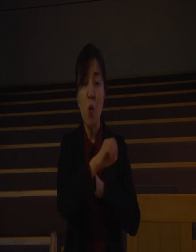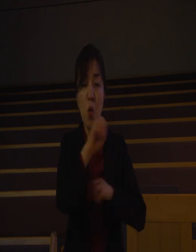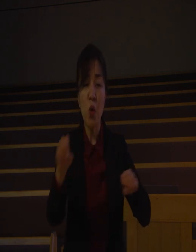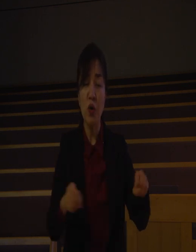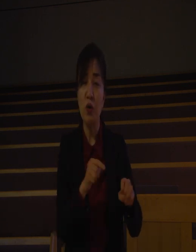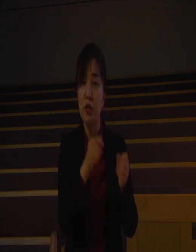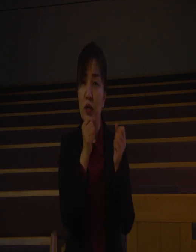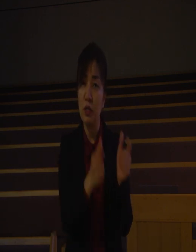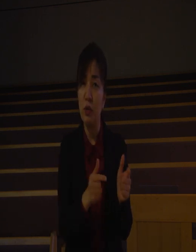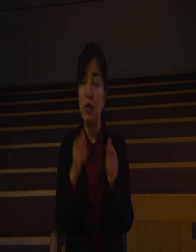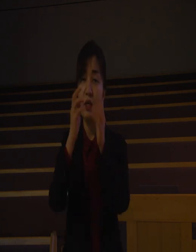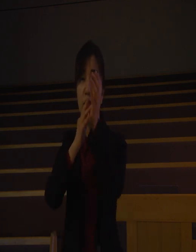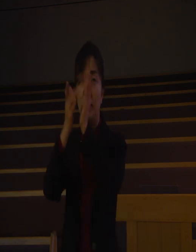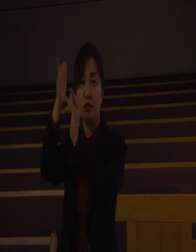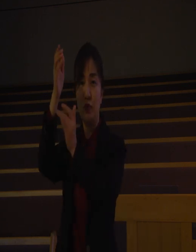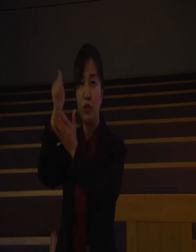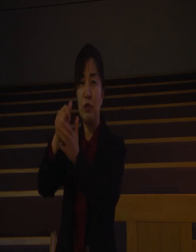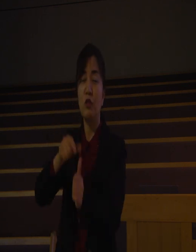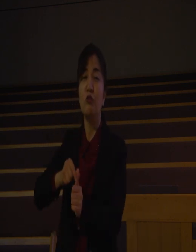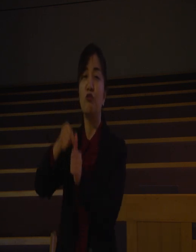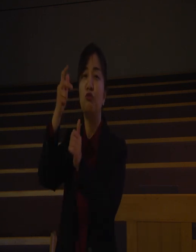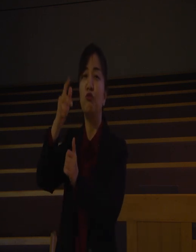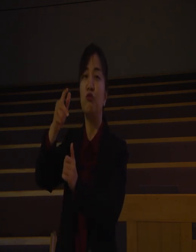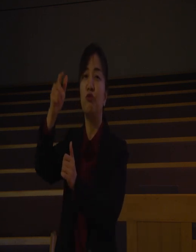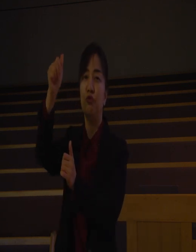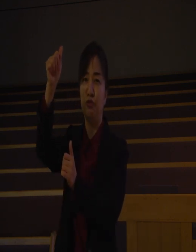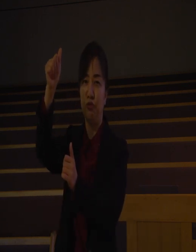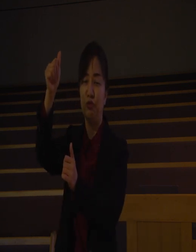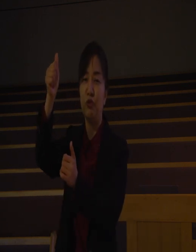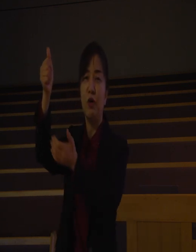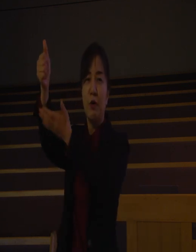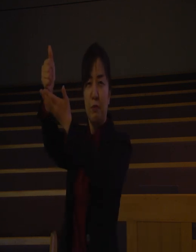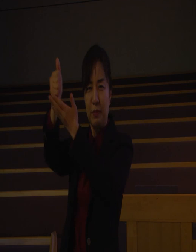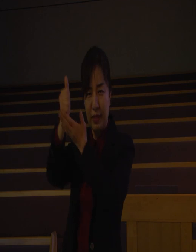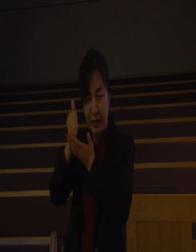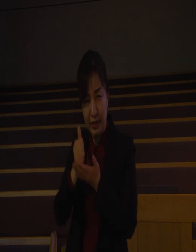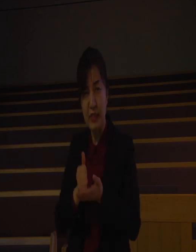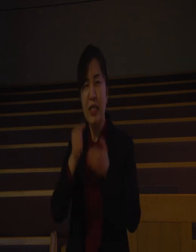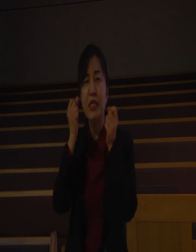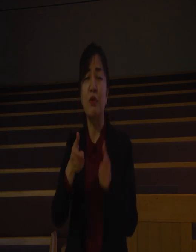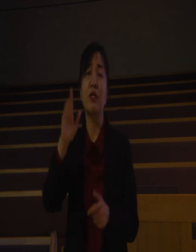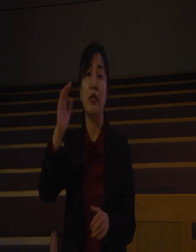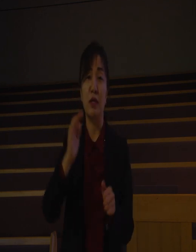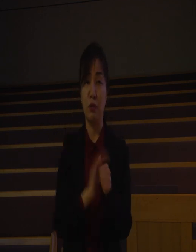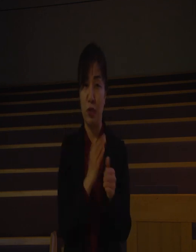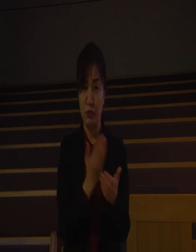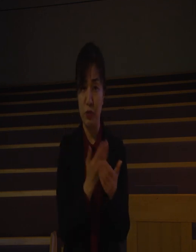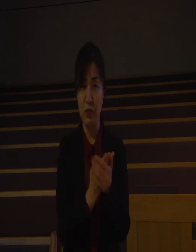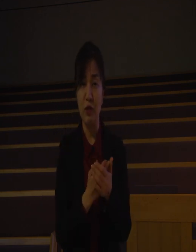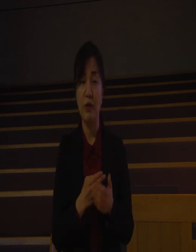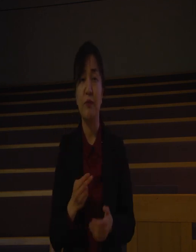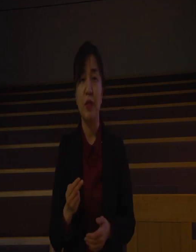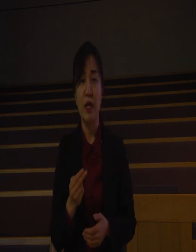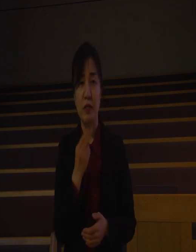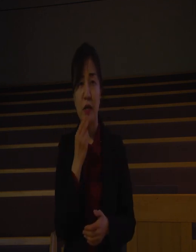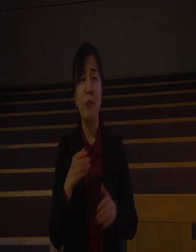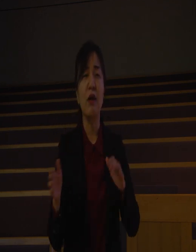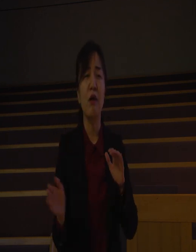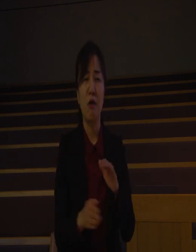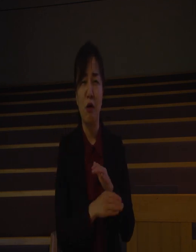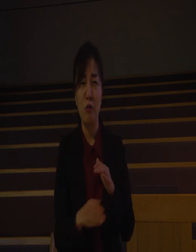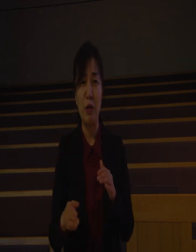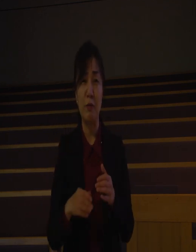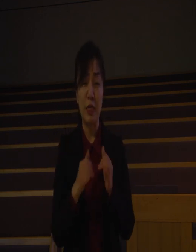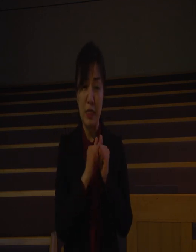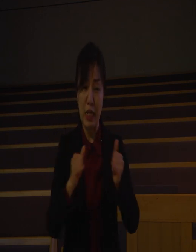이 기회가 예수 그리스도를 구주로 영접할 수 있는 기회가 되게 하여 주옵소서. 생명의 덧없음과